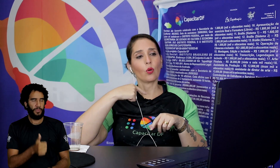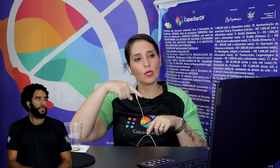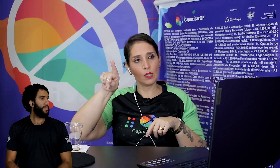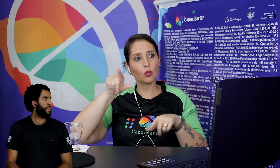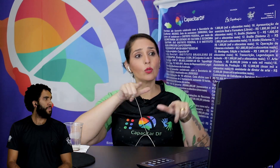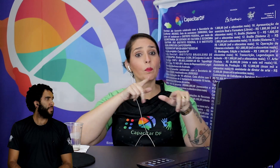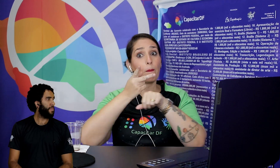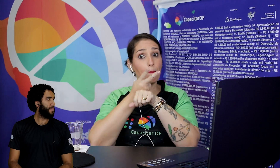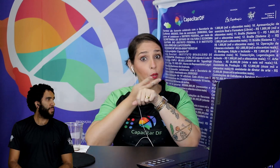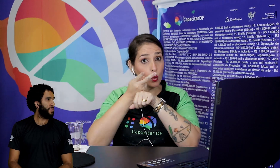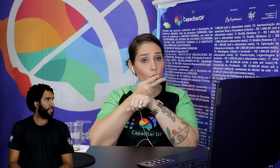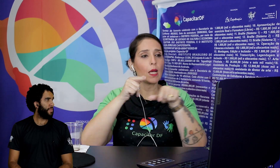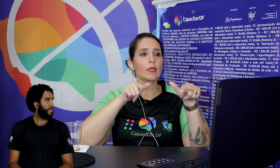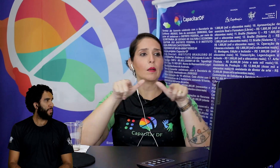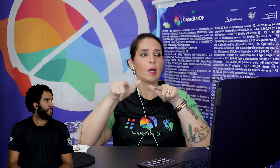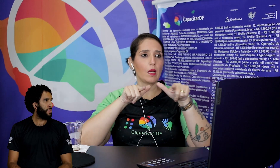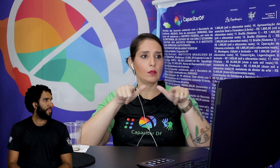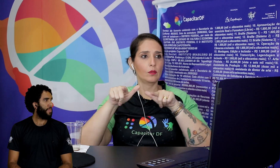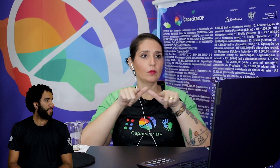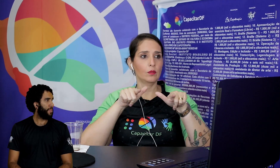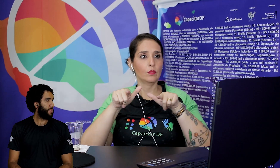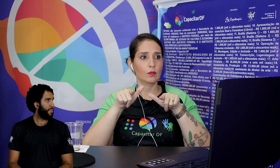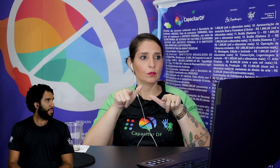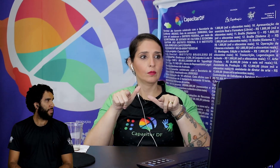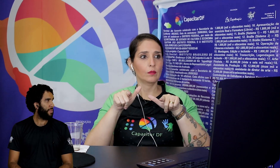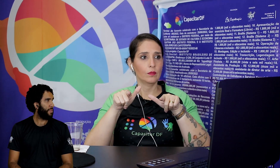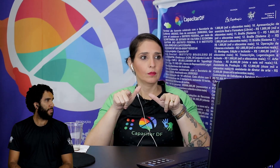Eu estou indo procurar trabalho.